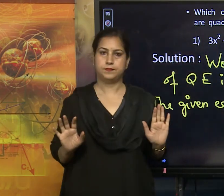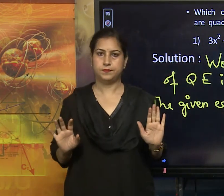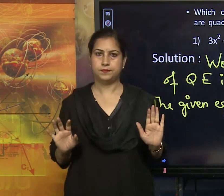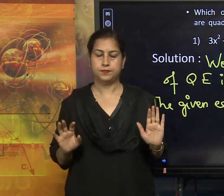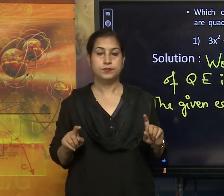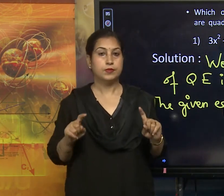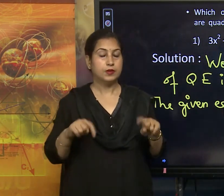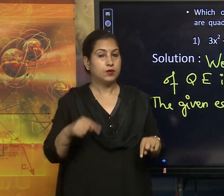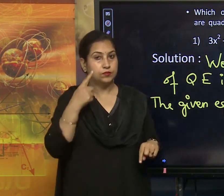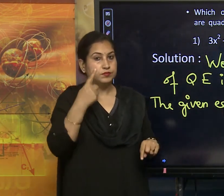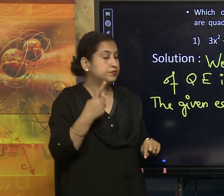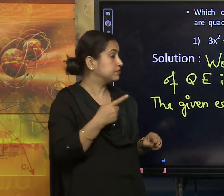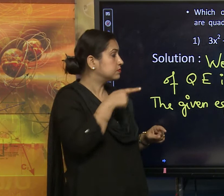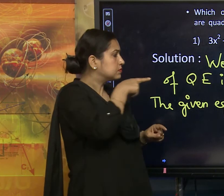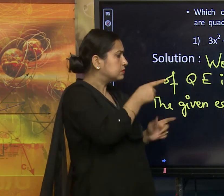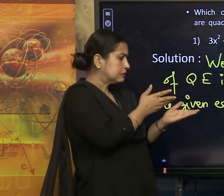हमें इसी प्रकार इसको लिखना है और देखना है